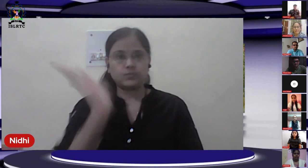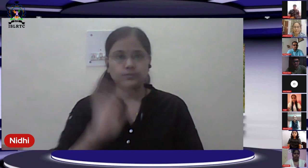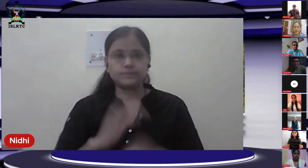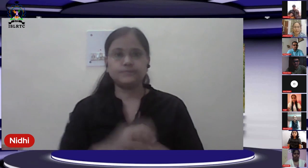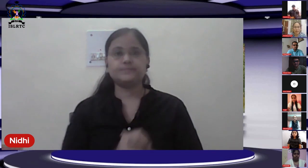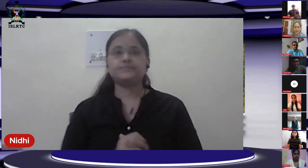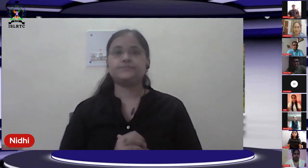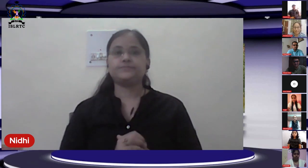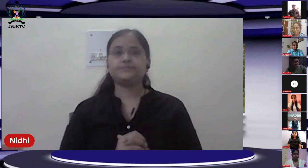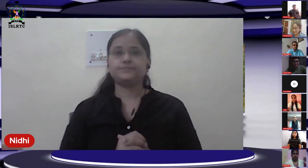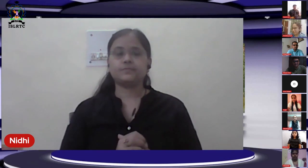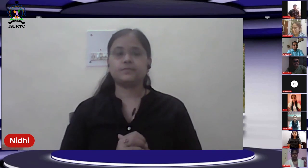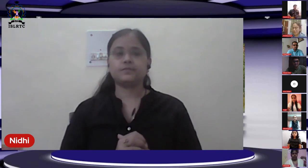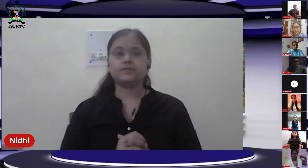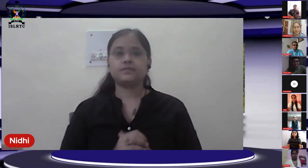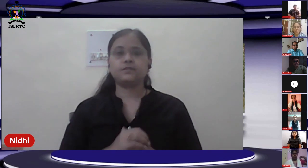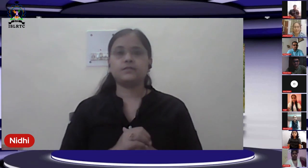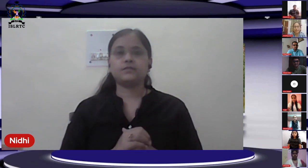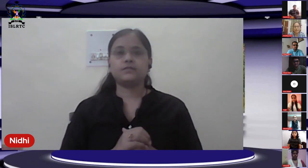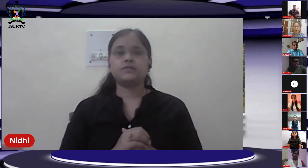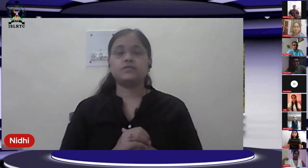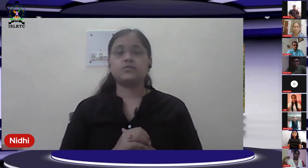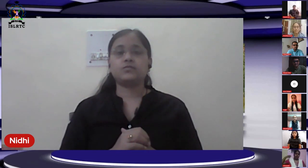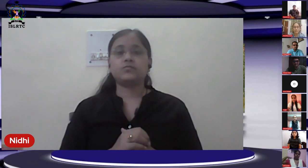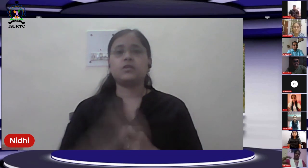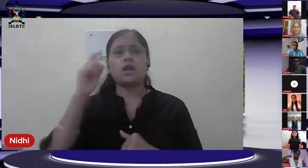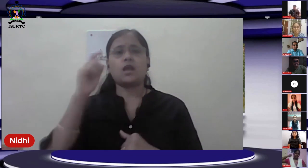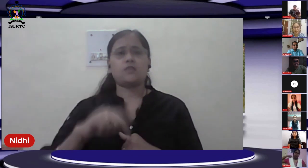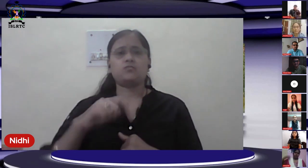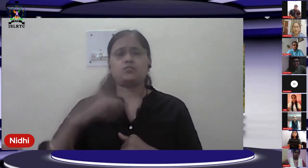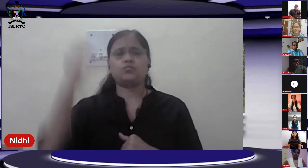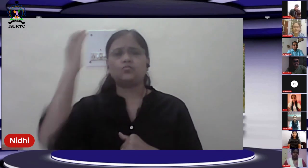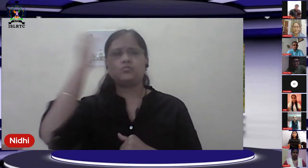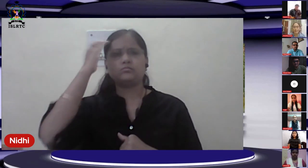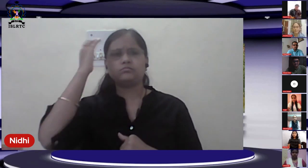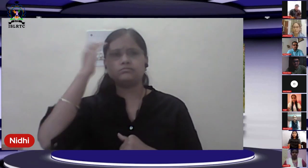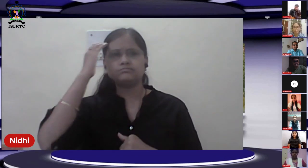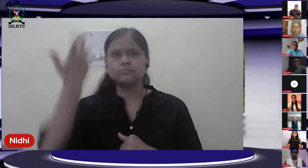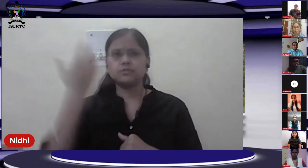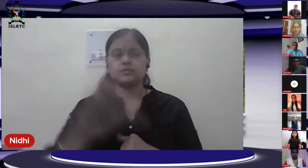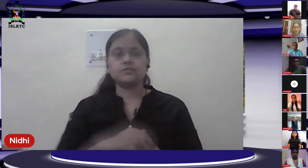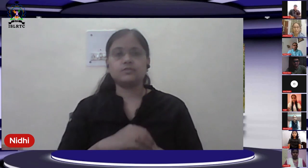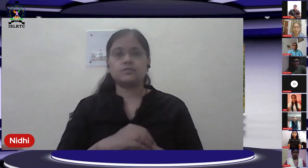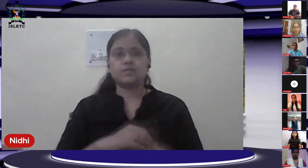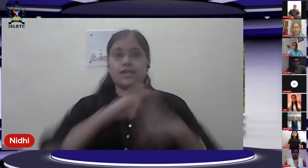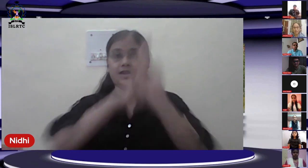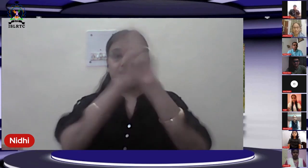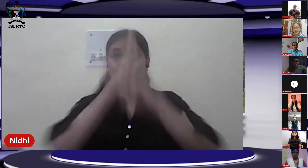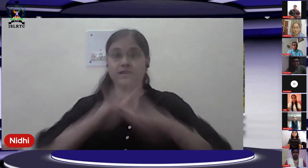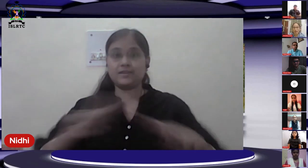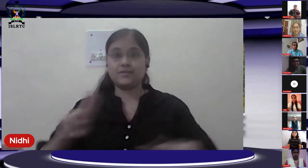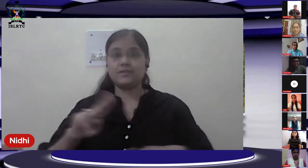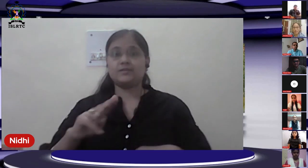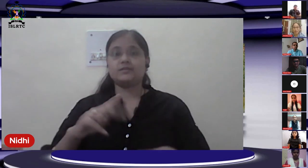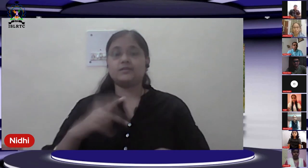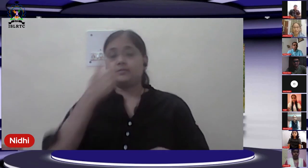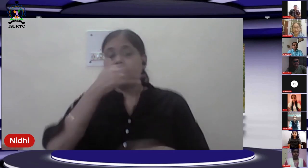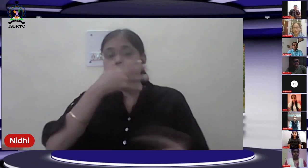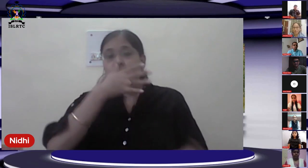जैसा कि हम आज सभी जानते हैं कि हम सातवां इंटरनेशनल योगा दिवस आज हम पूरे देश में